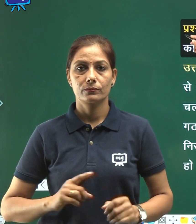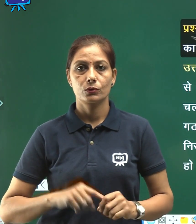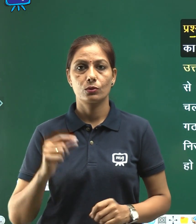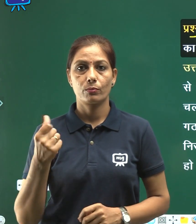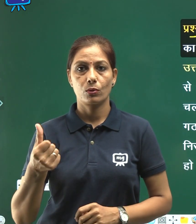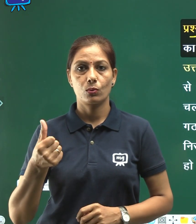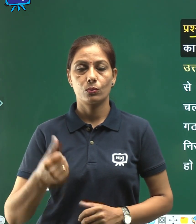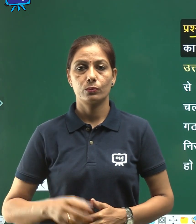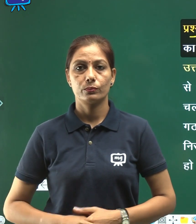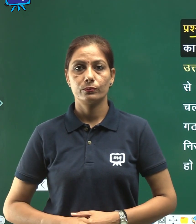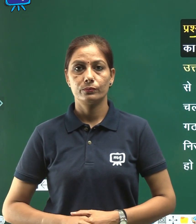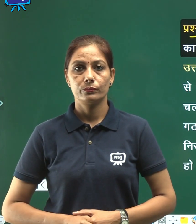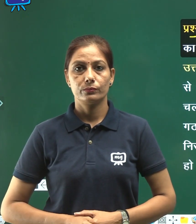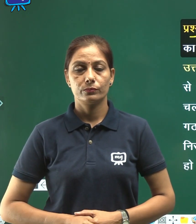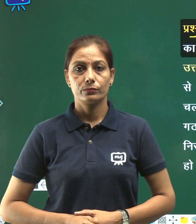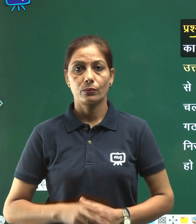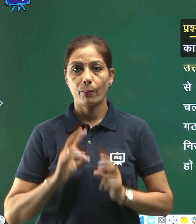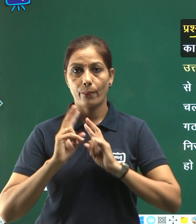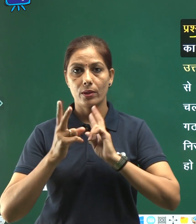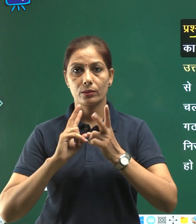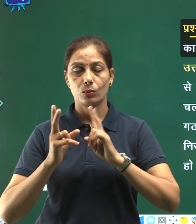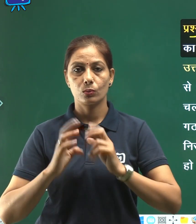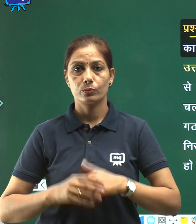प्रश्न 9, बात को